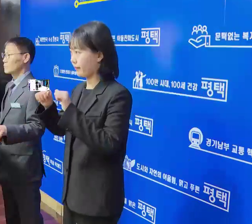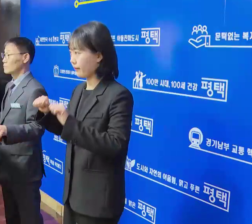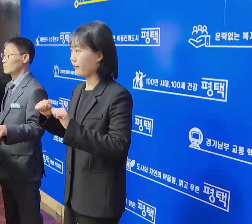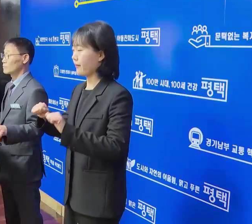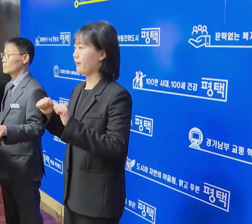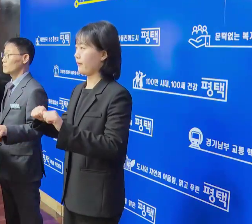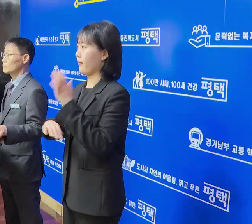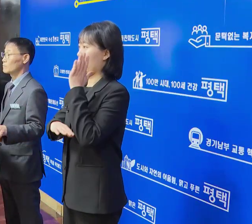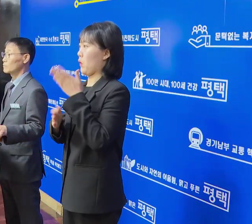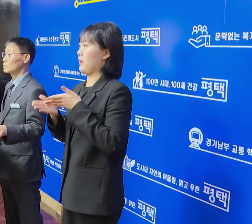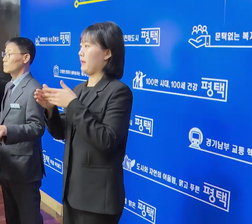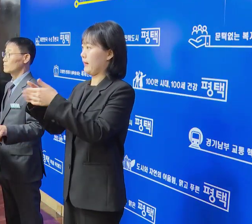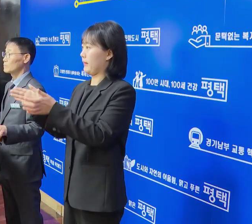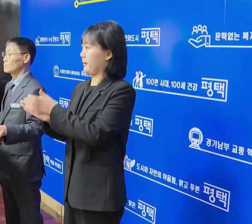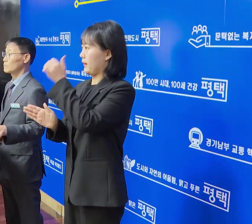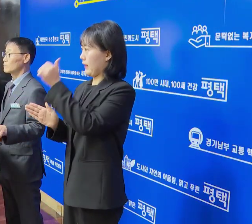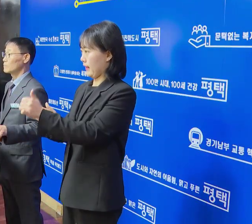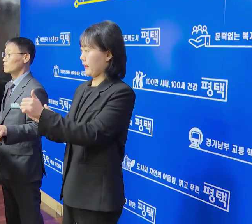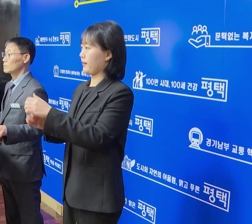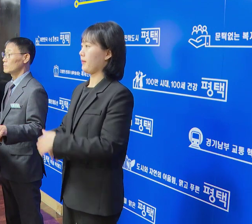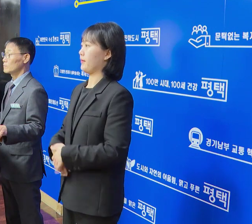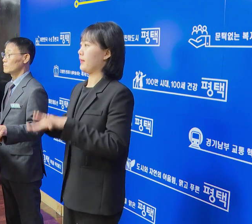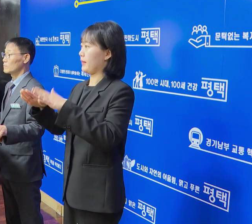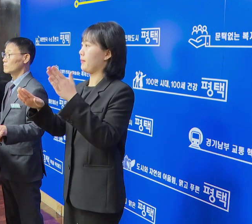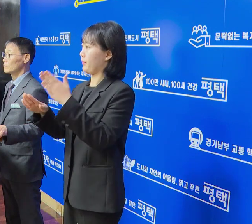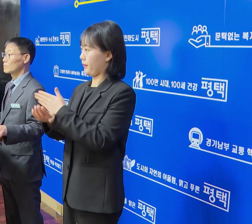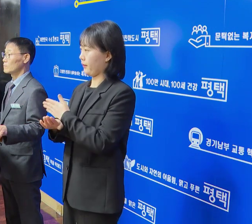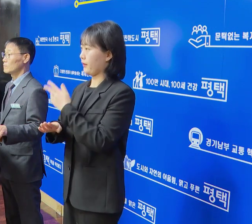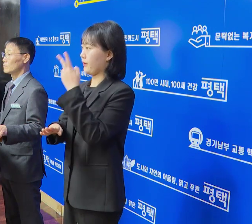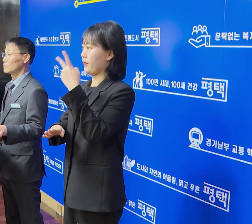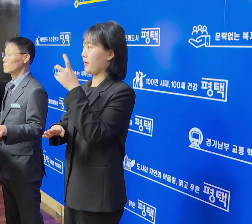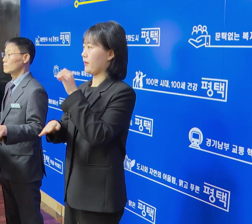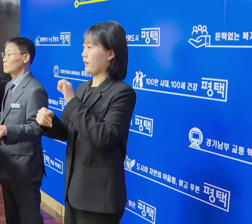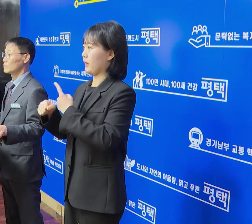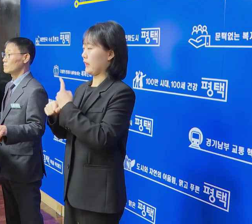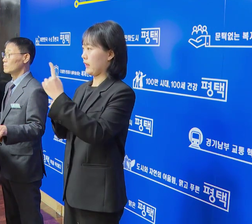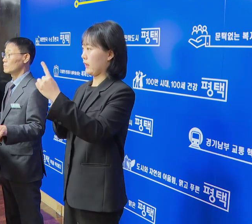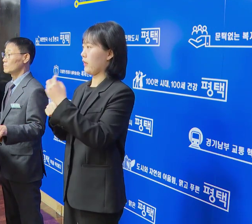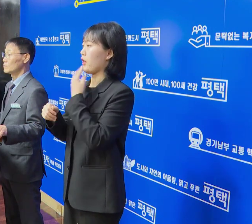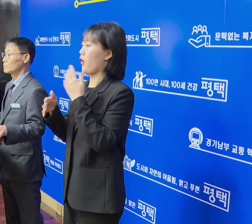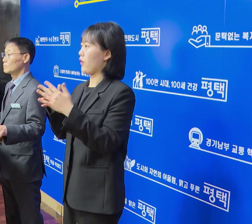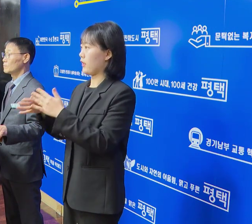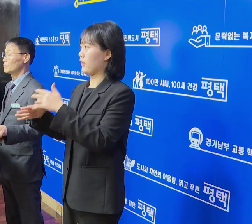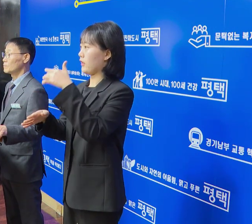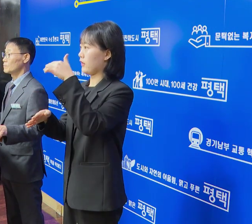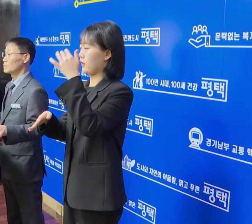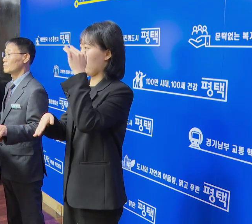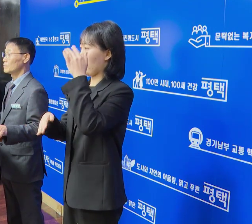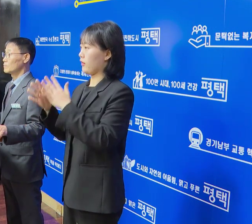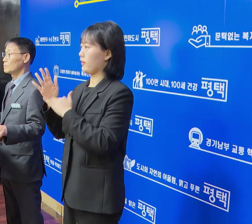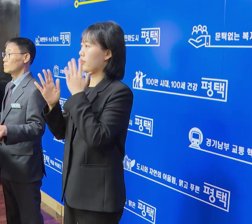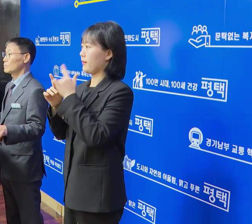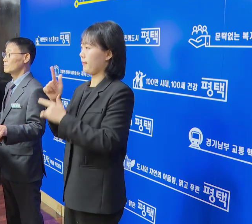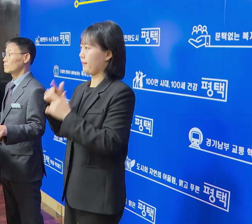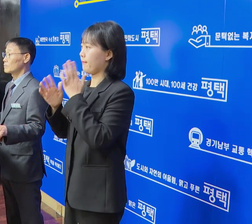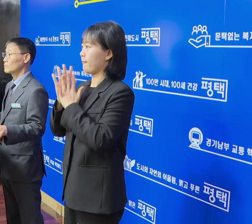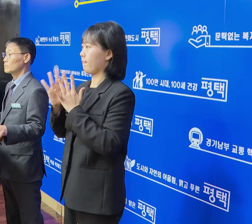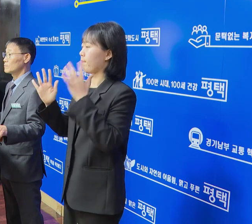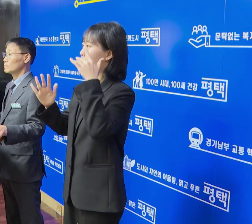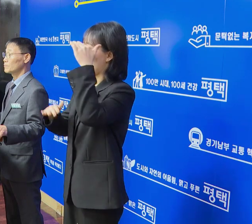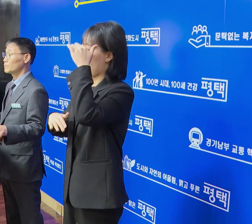안녕하십니까. 언론홍보 팀장 김은아입니다. 지금부터 2025년 경기 정원문화관람회 공모 선정에